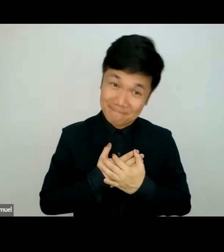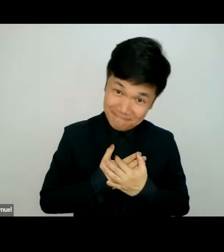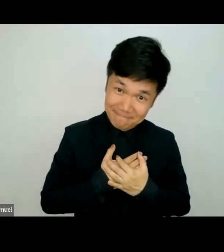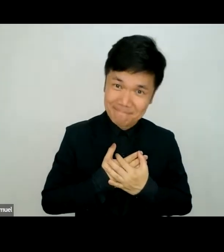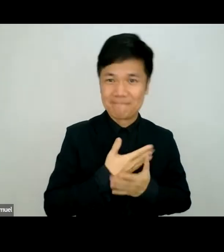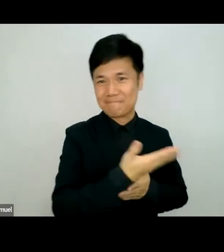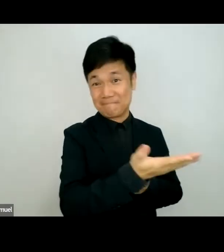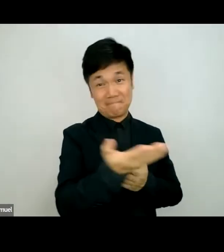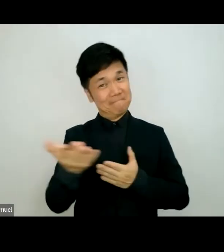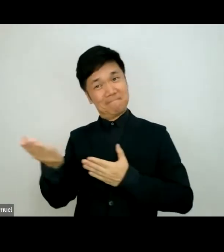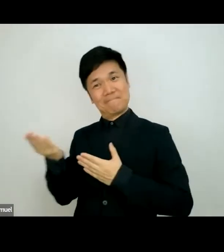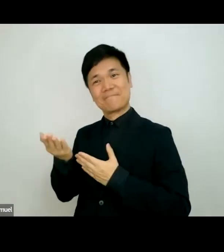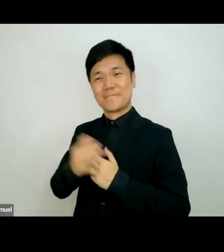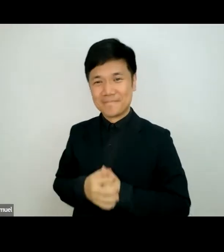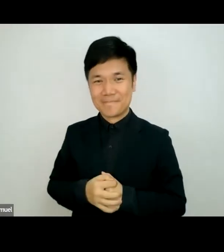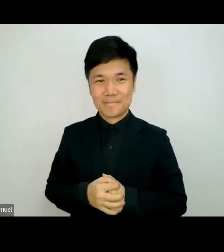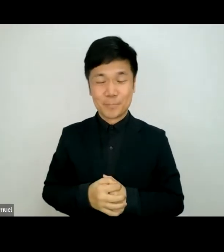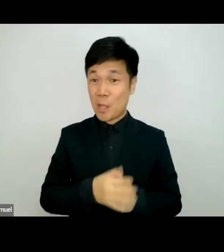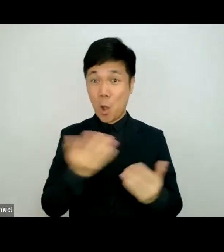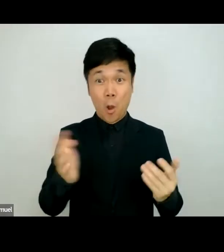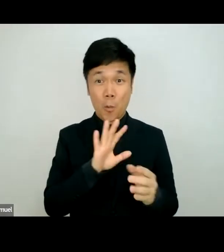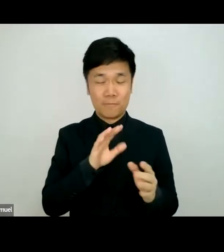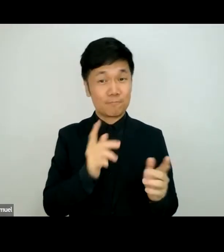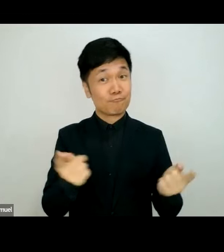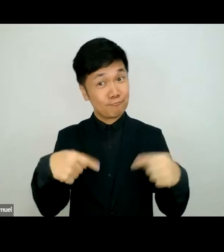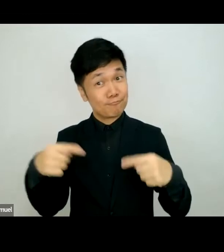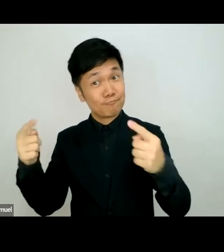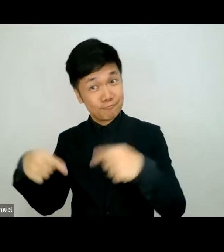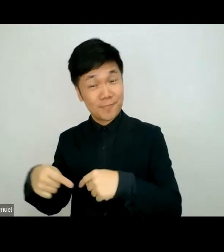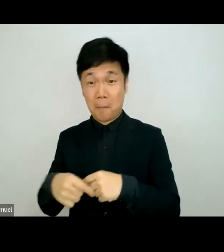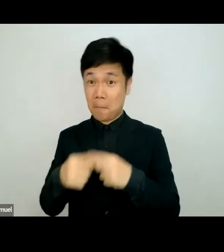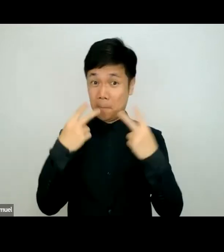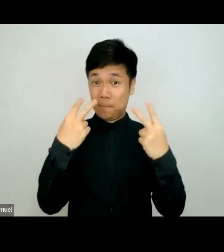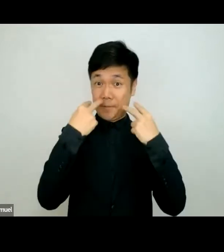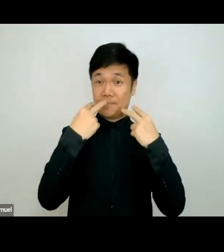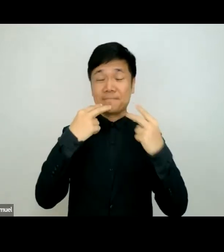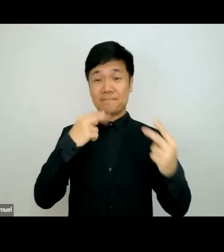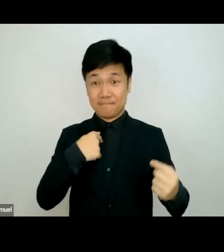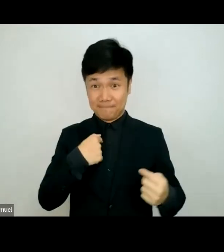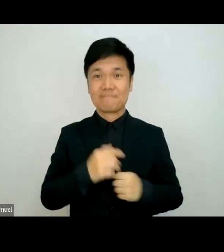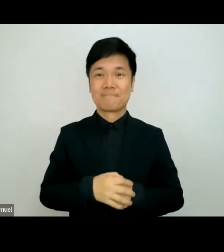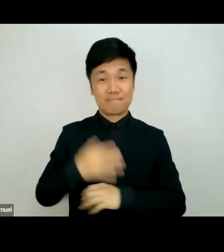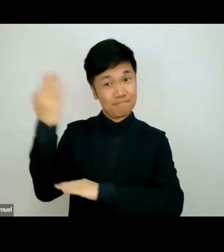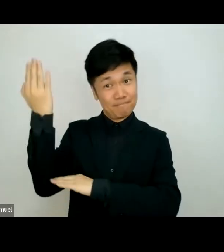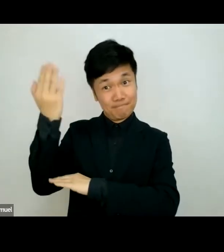les membres de ce panel et aux participants qui nous écoutent.